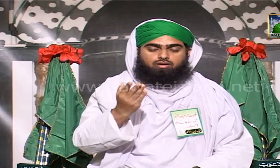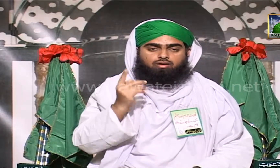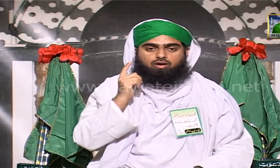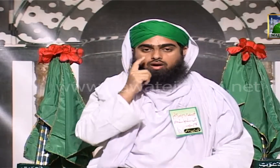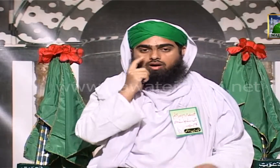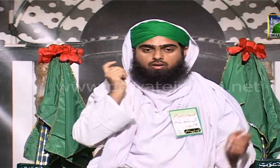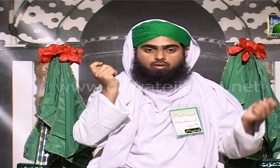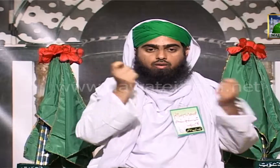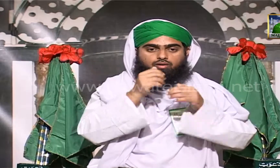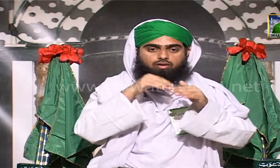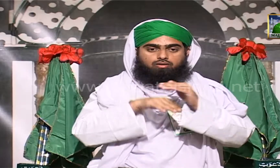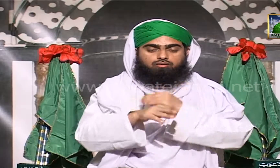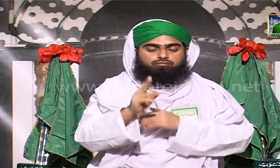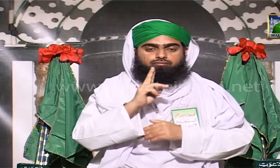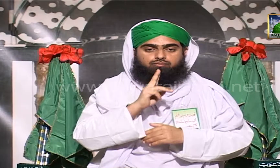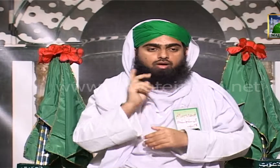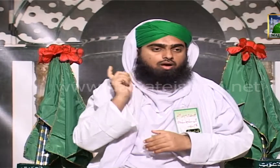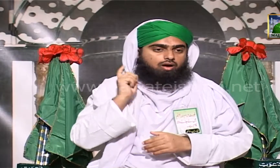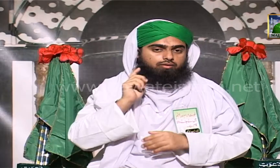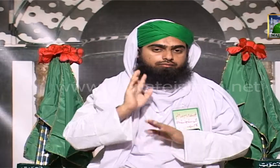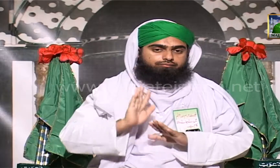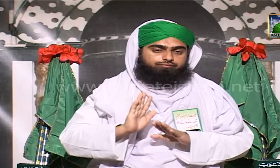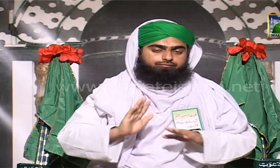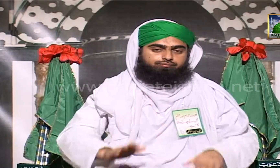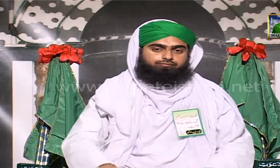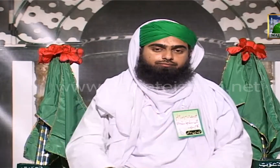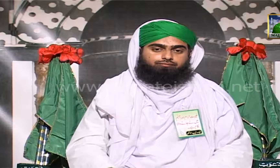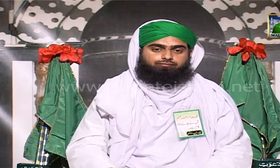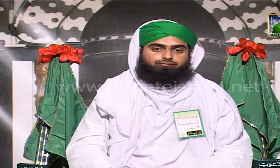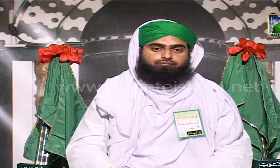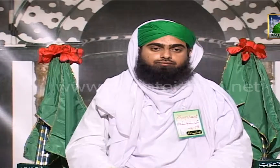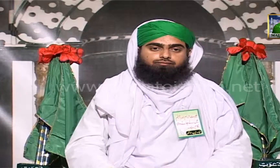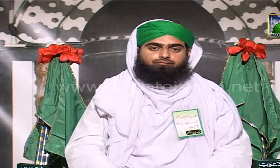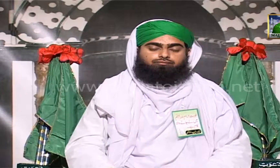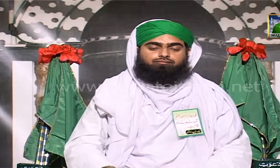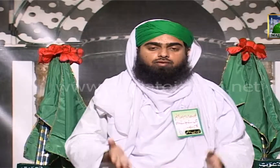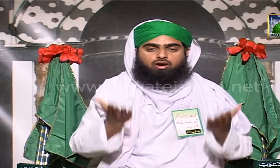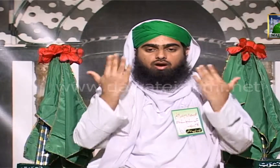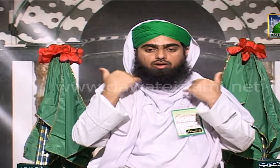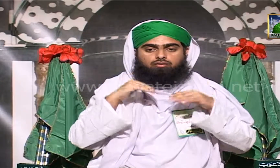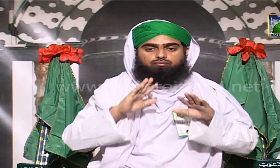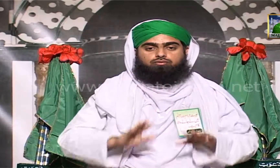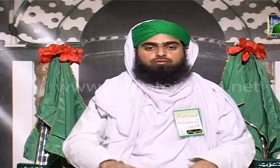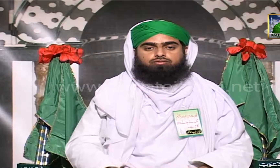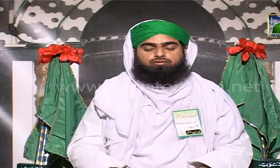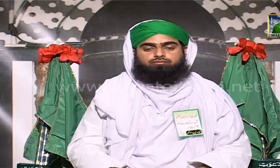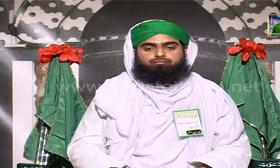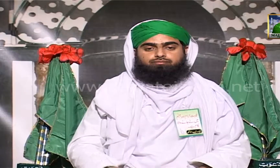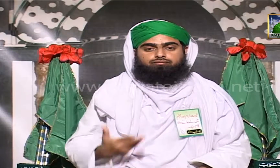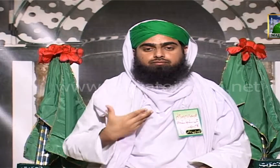میں رہ کر سننے والی اسلامی بہنوں، الحمدللہ ہم کتنے خوش